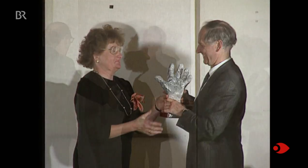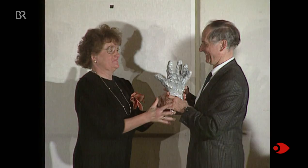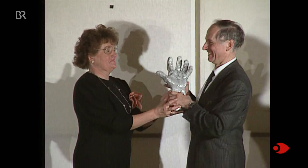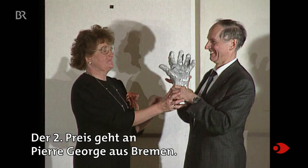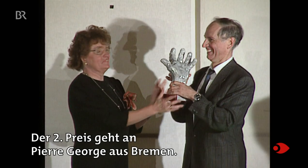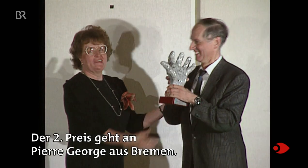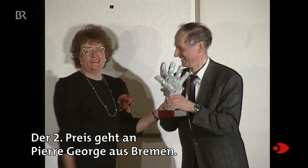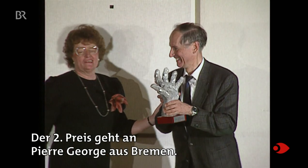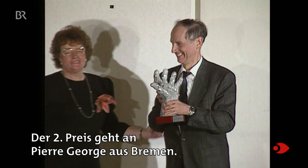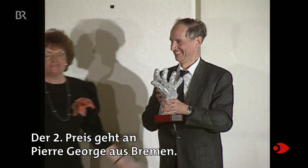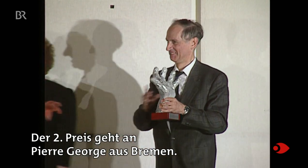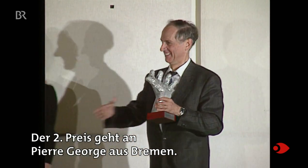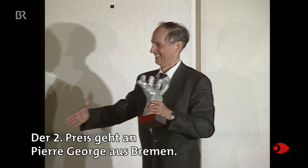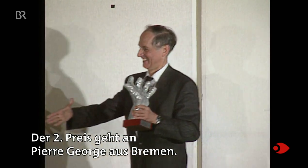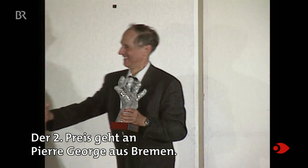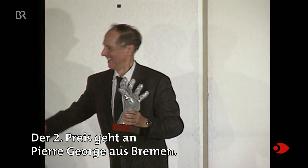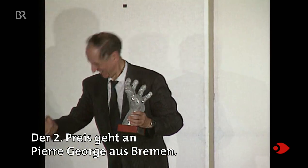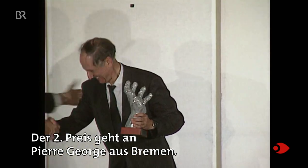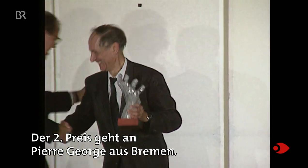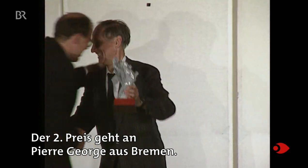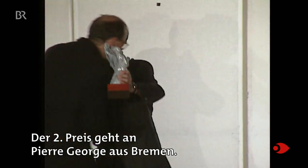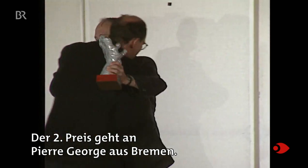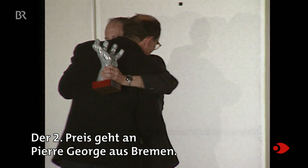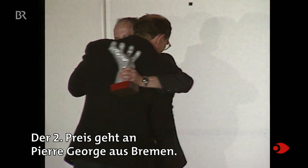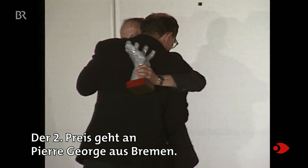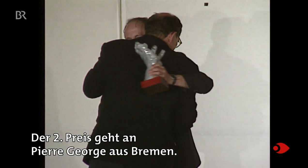Der zweite Preis geht an Pierre-George aus Bremen.